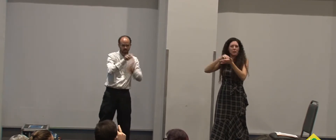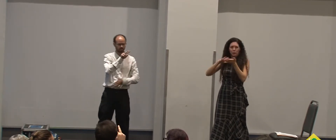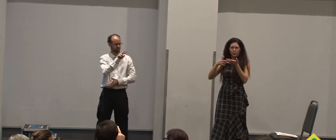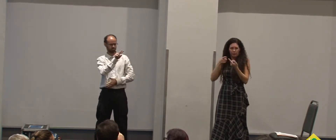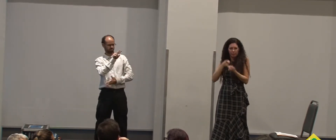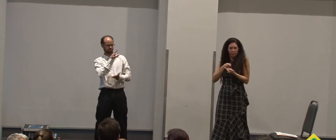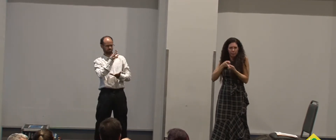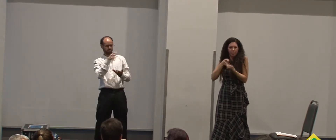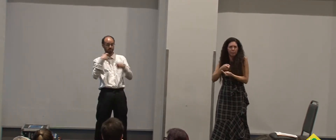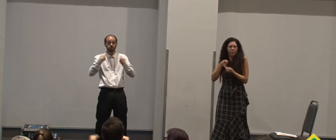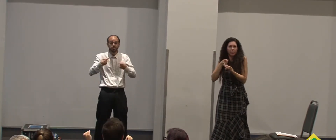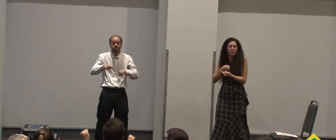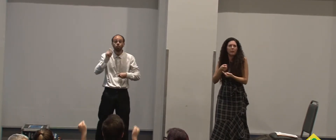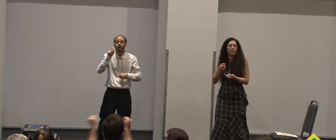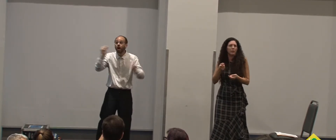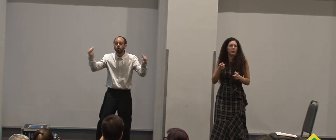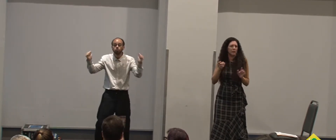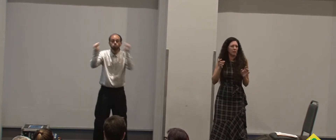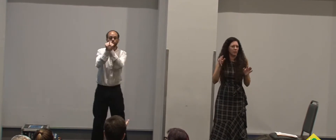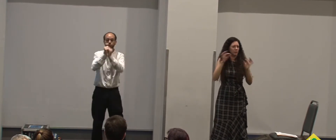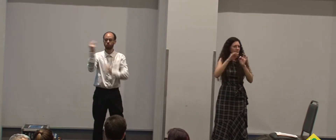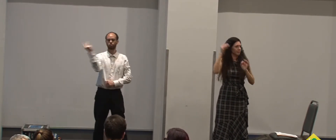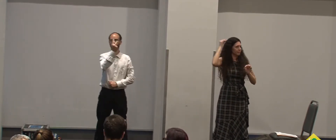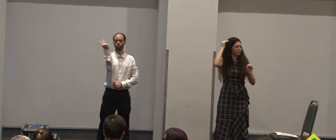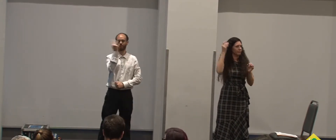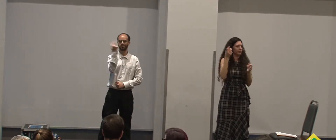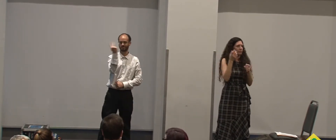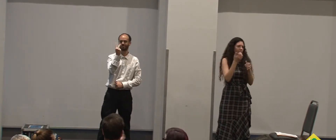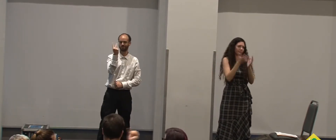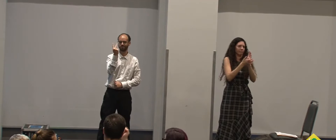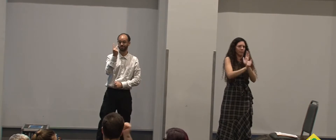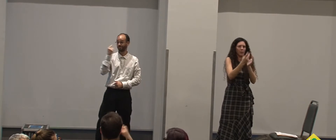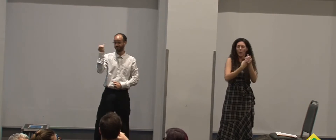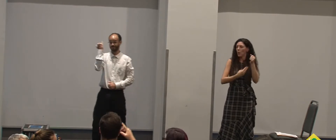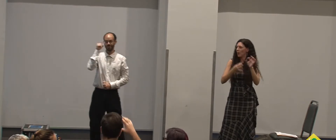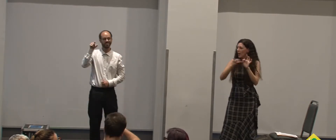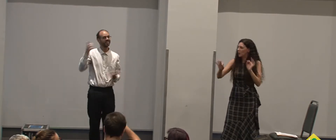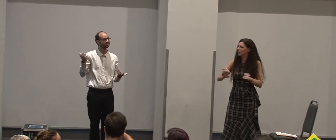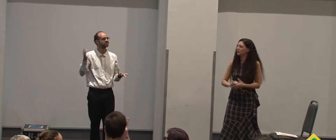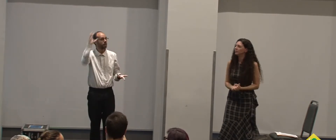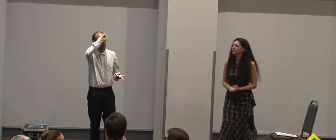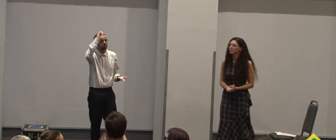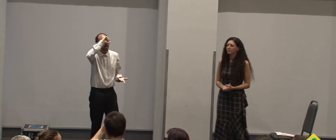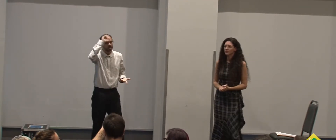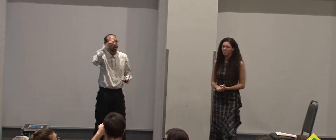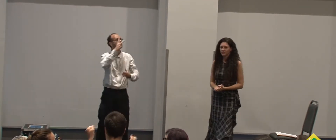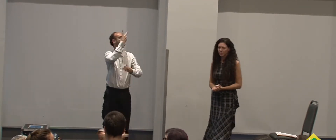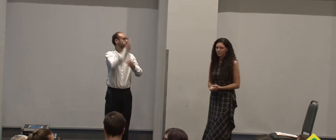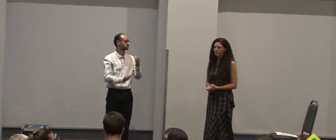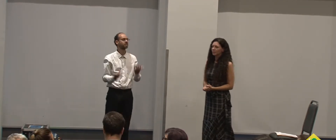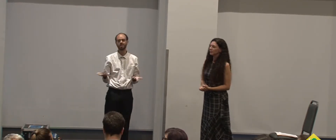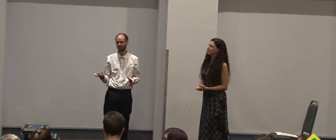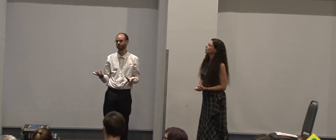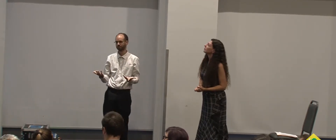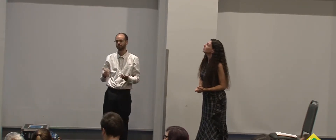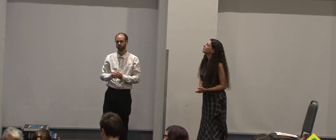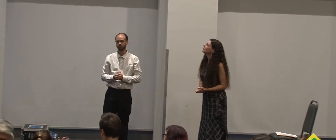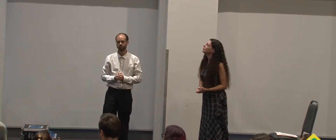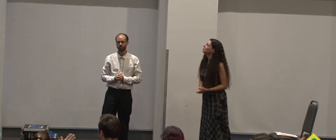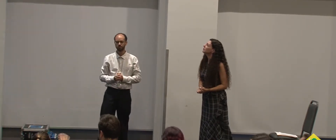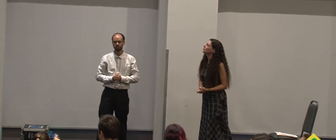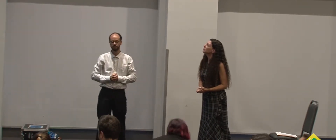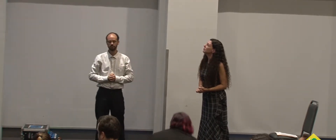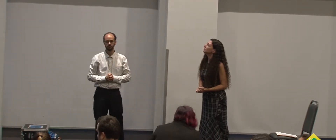maneira equilibrada, balanceada, porque aí é assim que a gente vai chegar a essa fluência bilíngue que a gente tanto almeja.